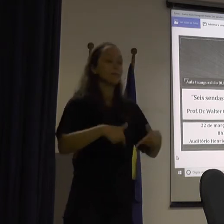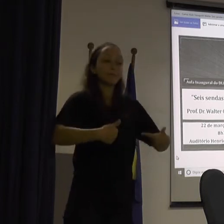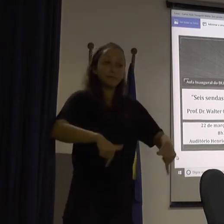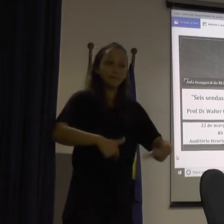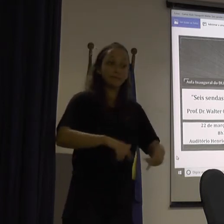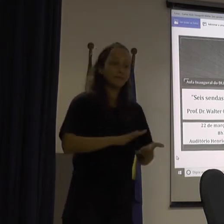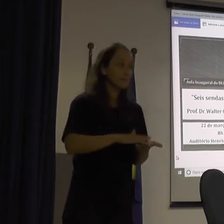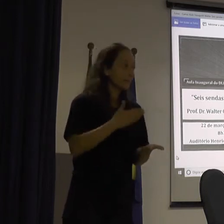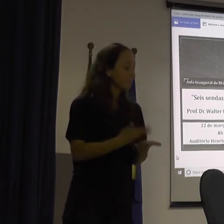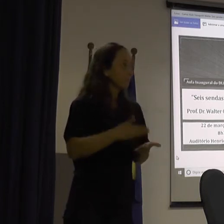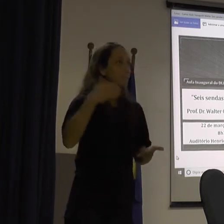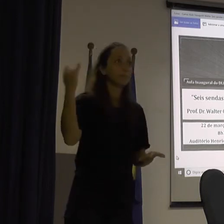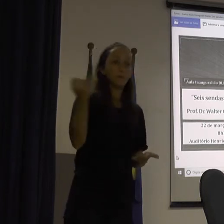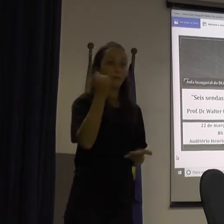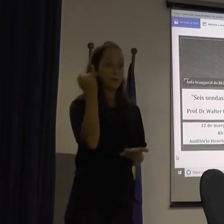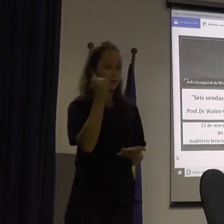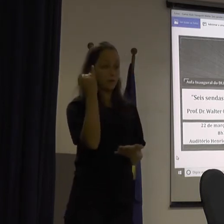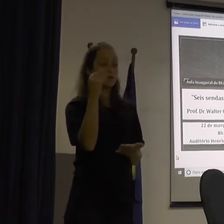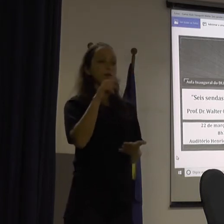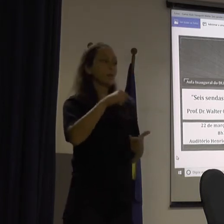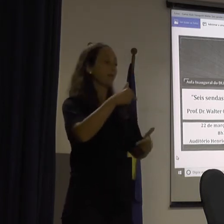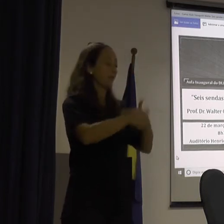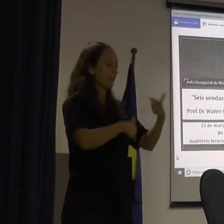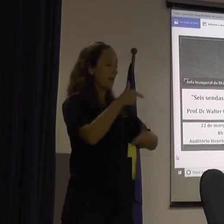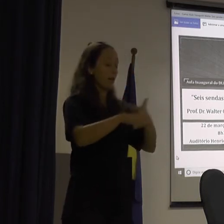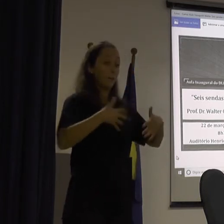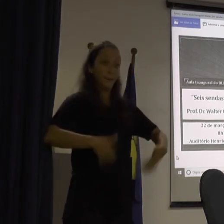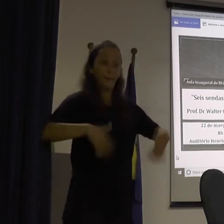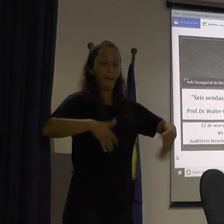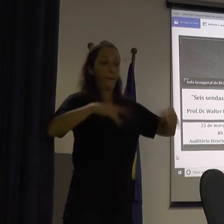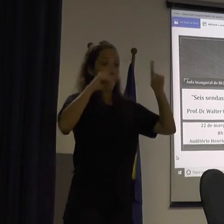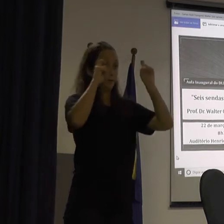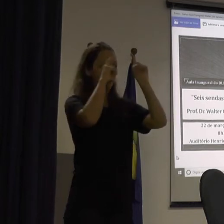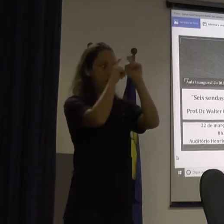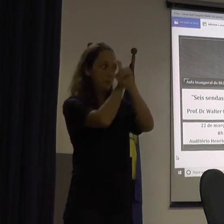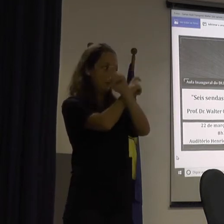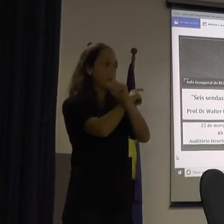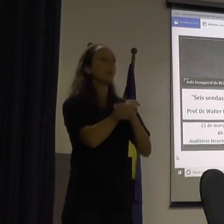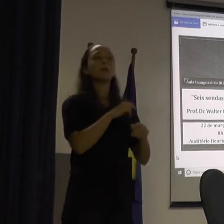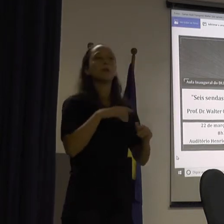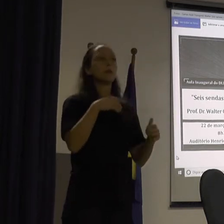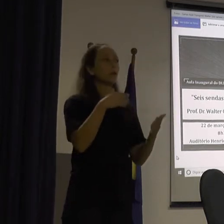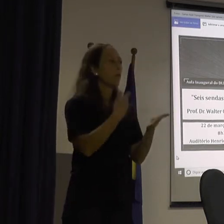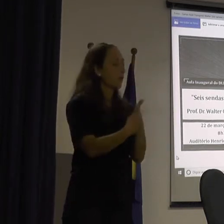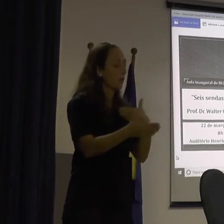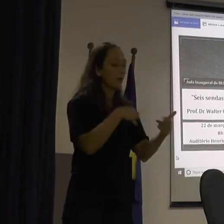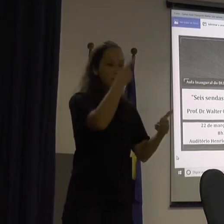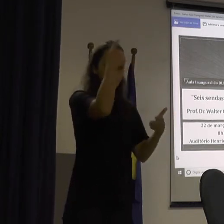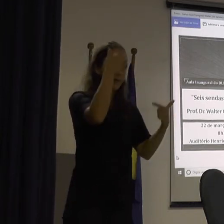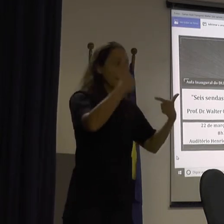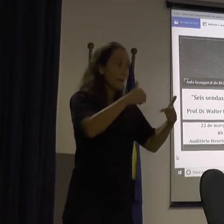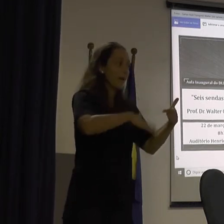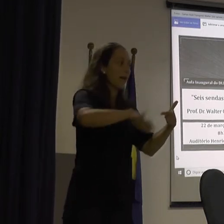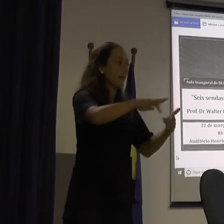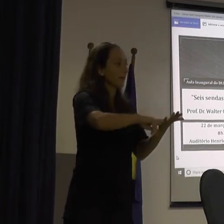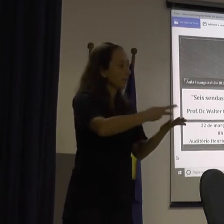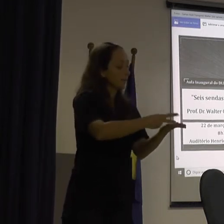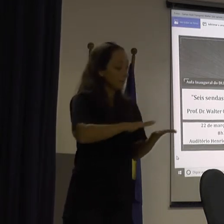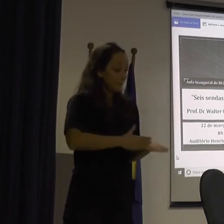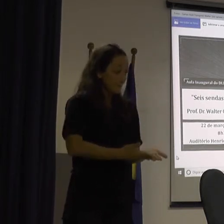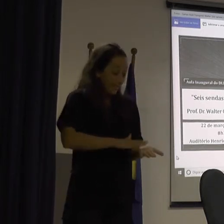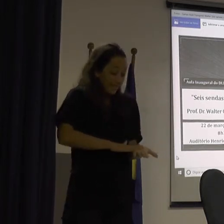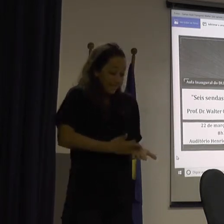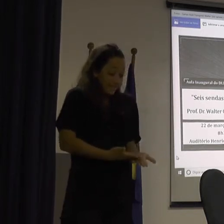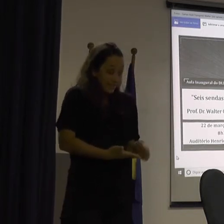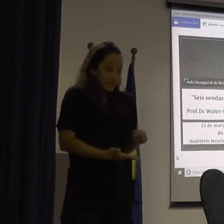é fundamental e é um trabalho dificílimo, né, para todas as pessoas que trabalham com tradução. Interpretação é